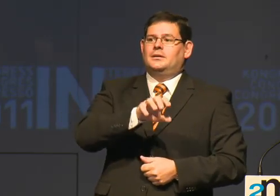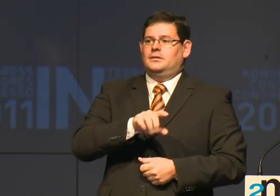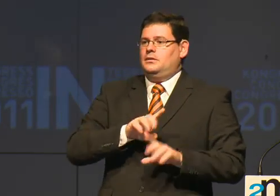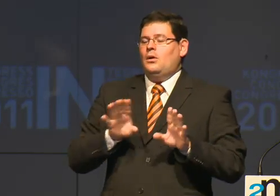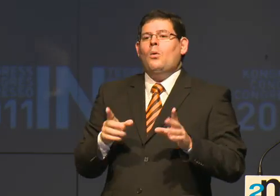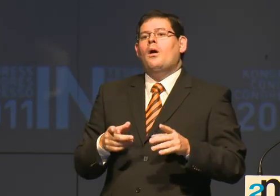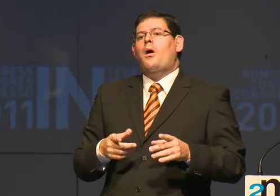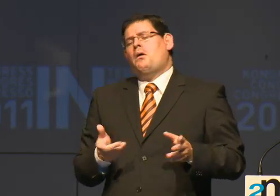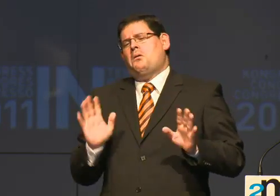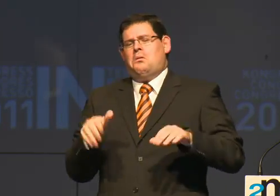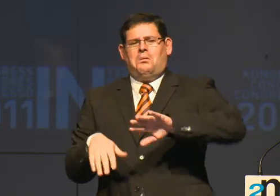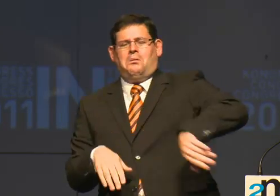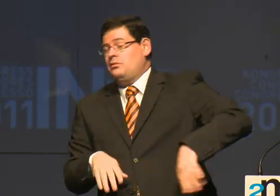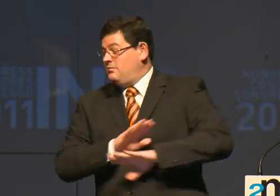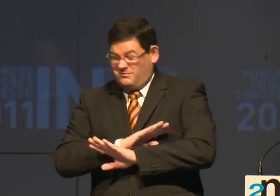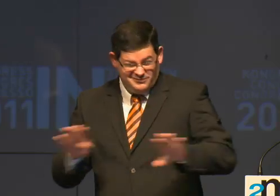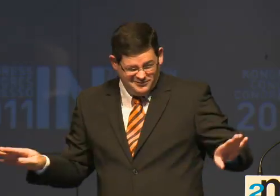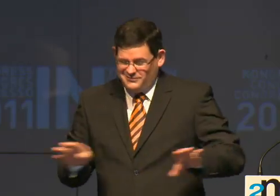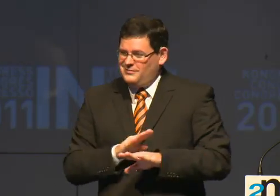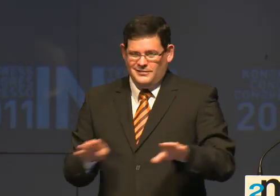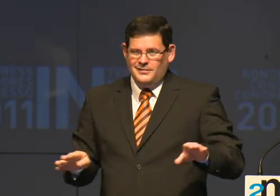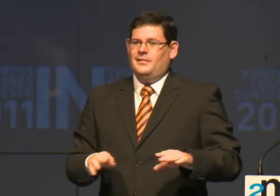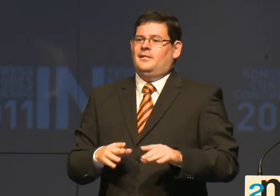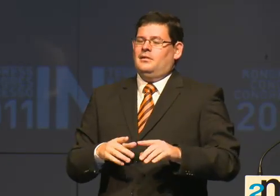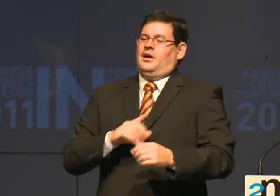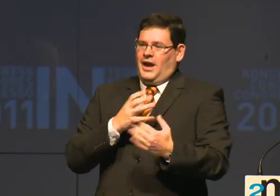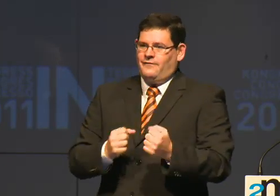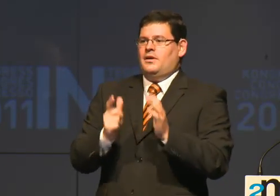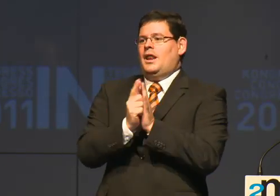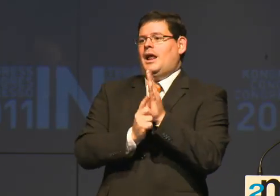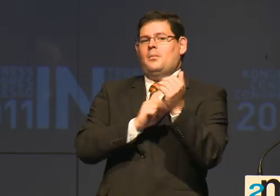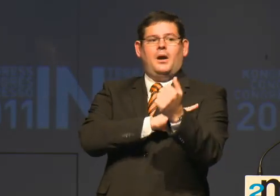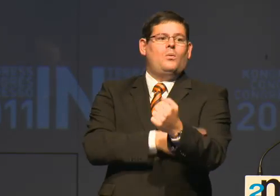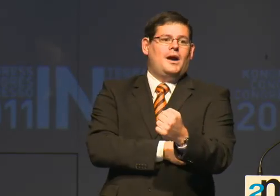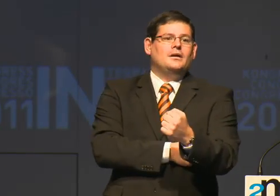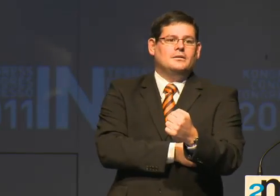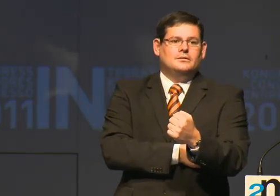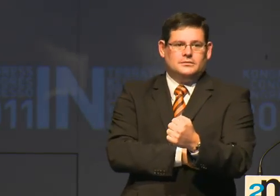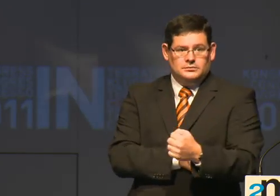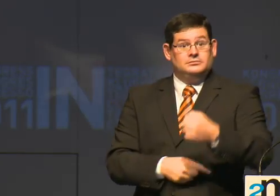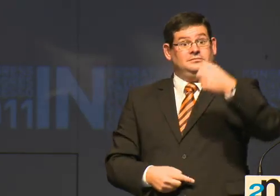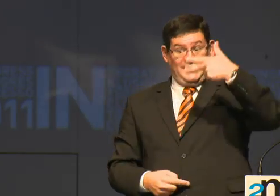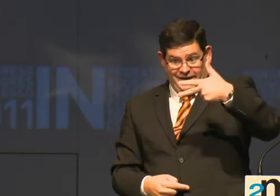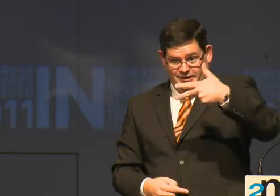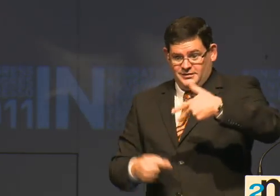et qu'on doit vraiment suivre ce qui est dicté de l'Union. On ne peut pas mettre de côté certains points, c'est vraiment important que ces 3 choses